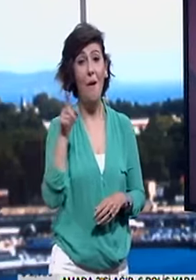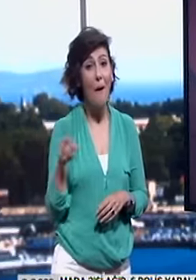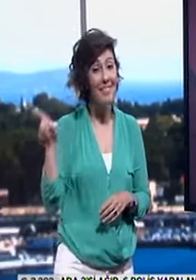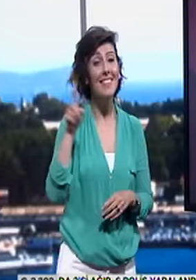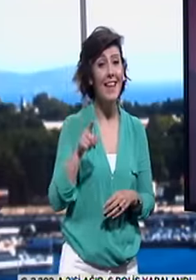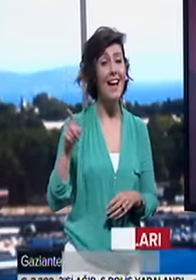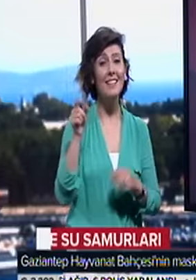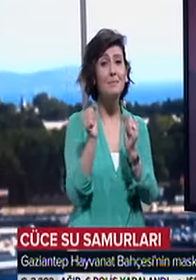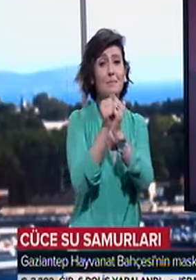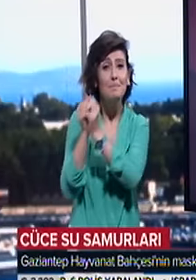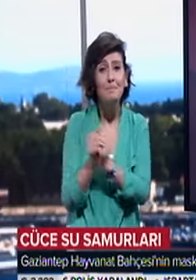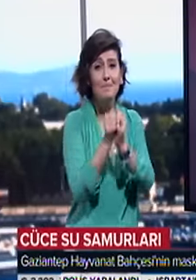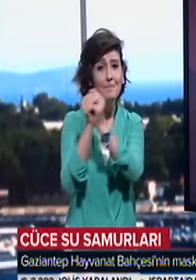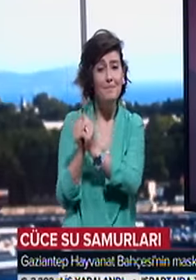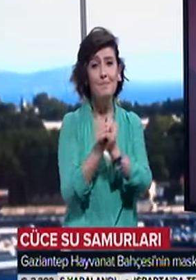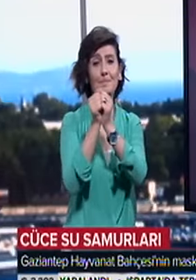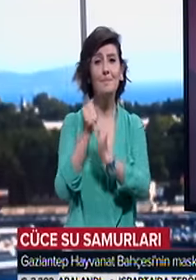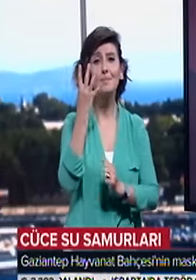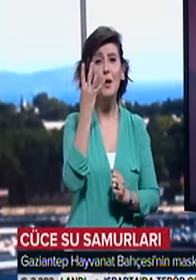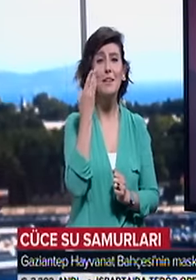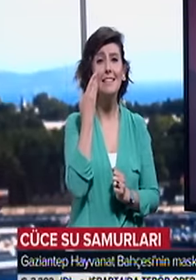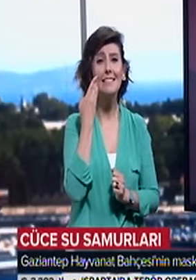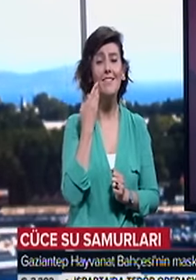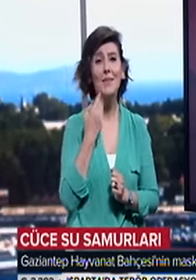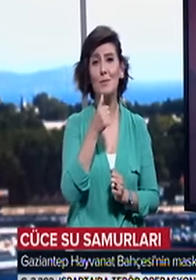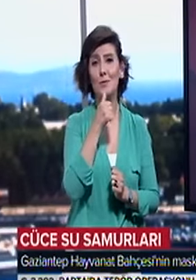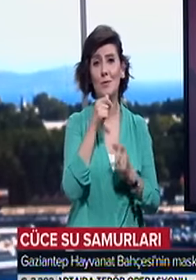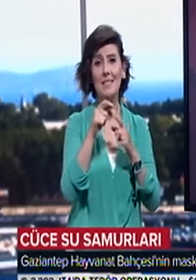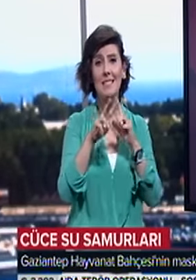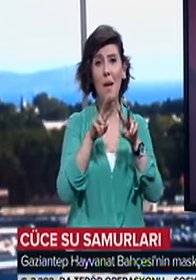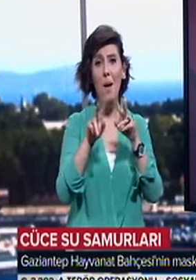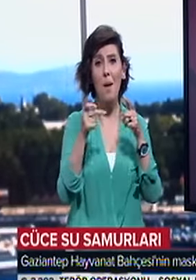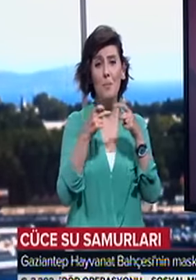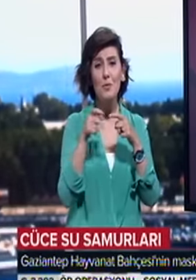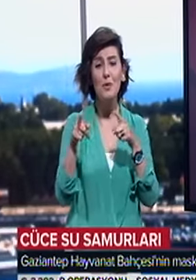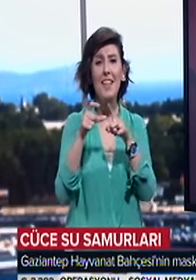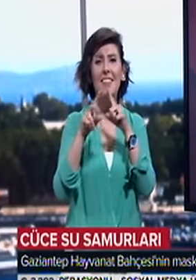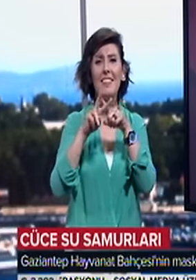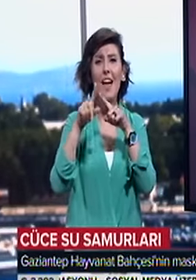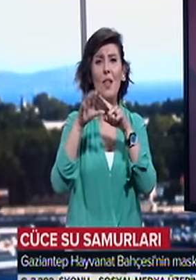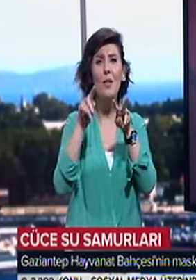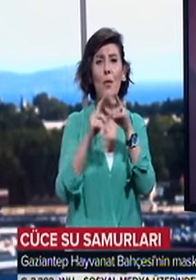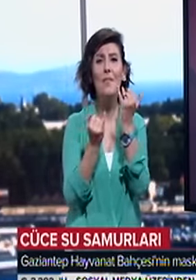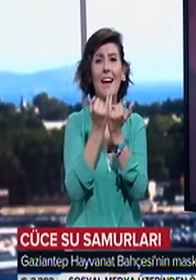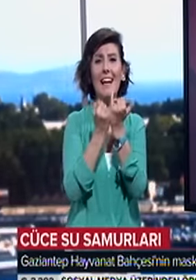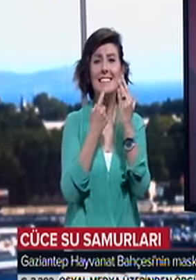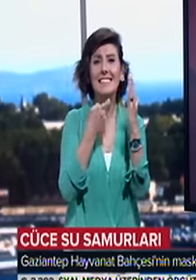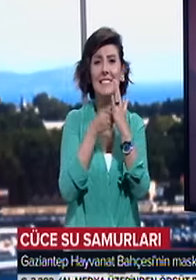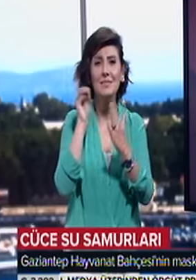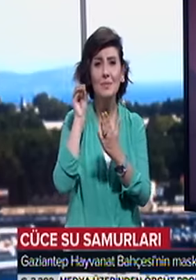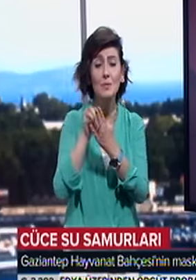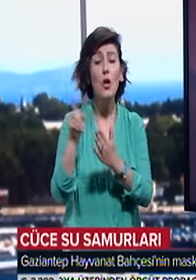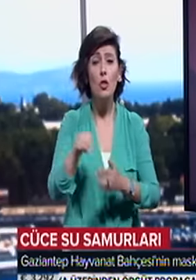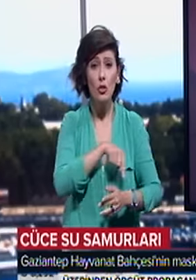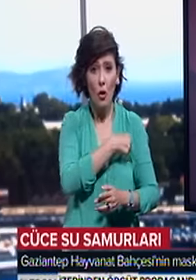10'lar birbirinden ayrılmayan 4 sevimli su samuru. Dalton kardeşler adı verilen su samurları normalinden çok